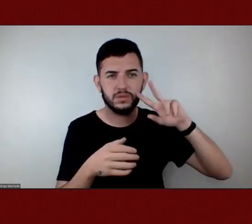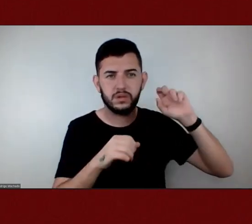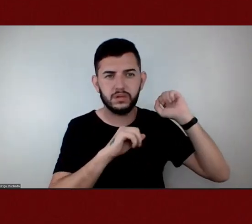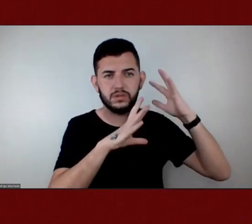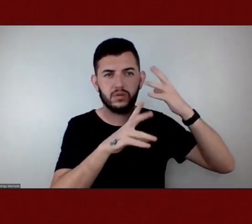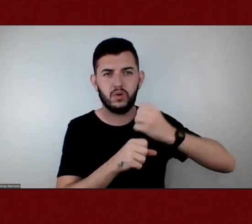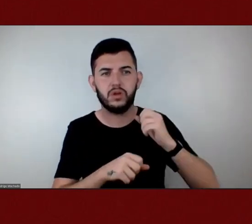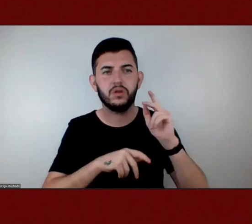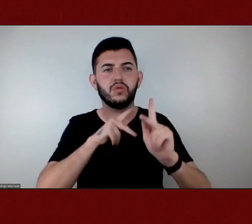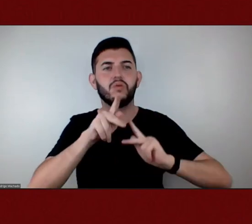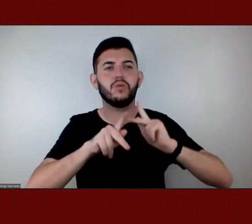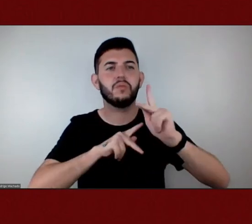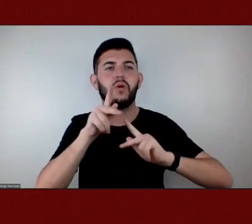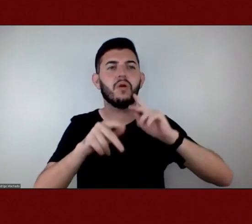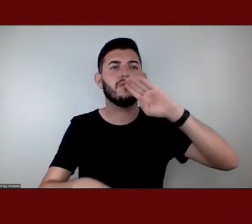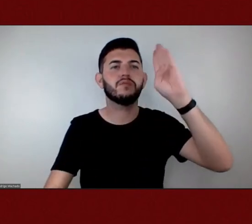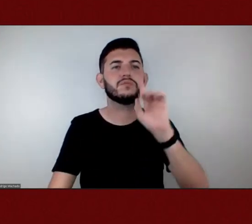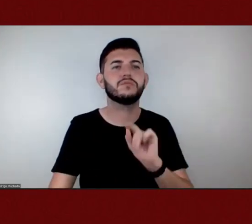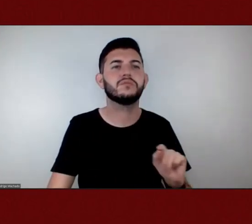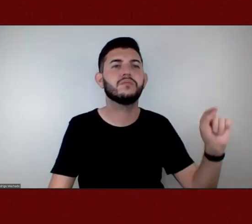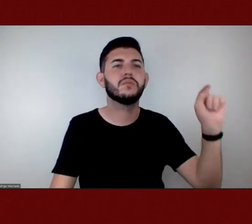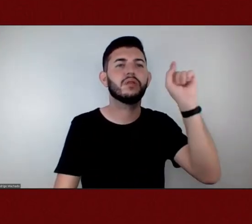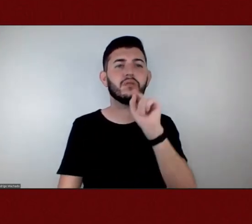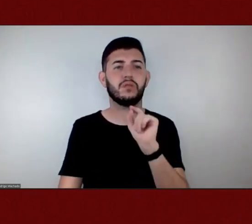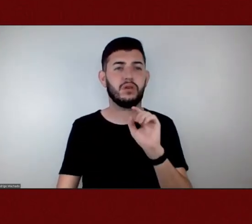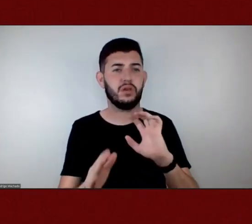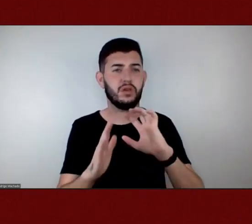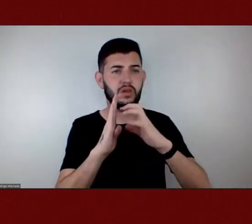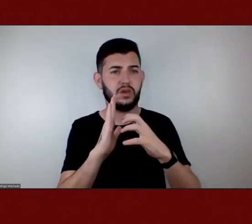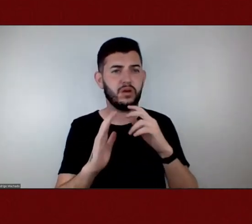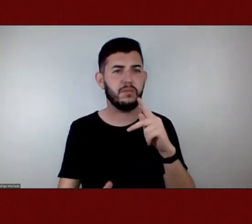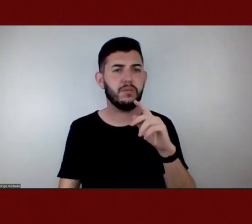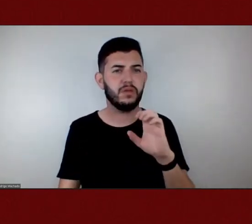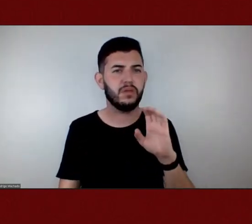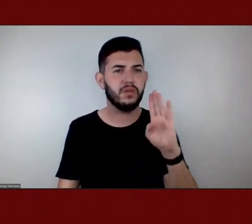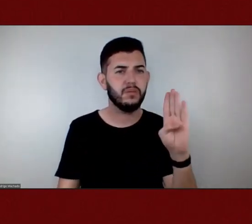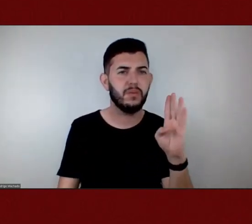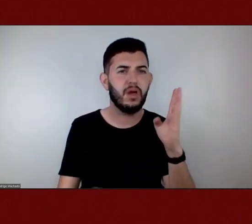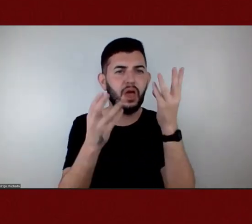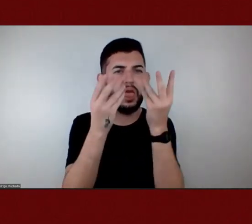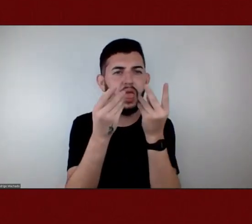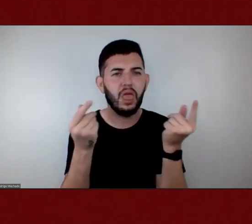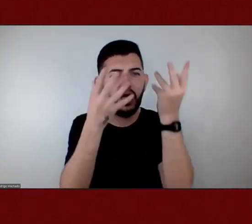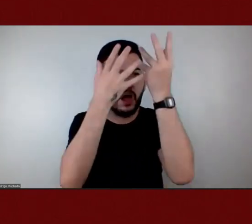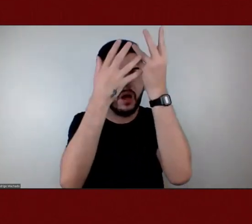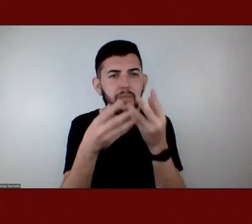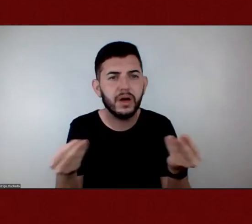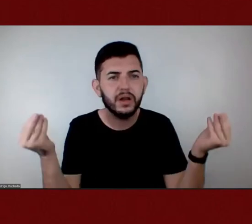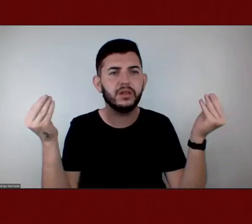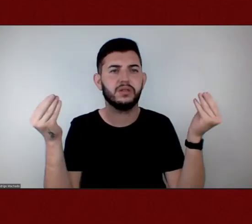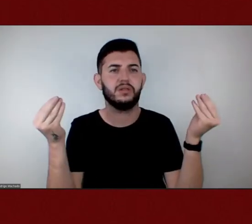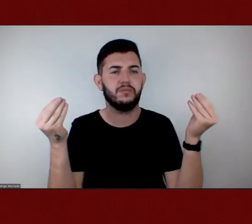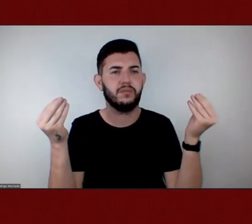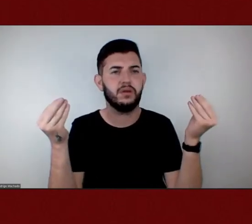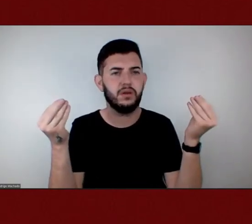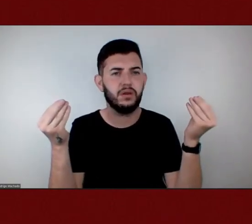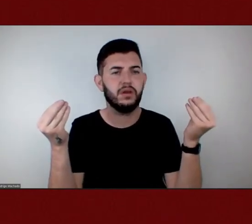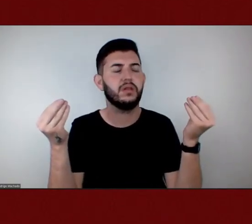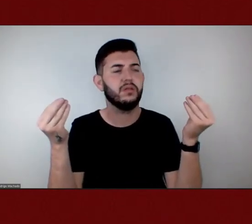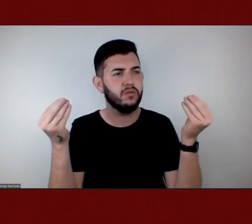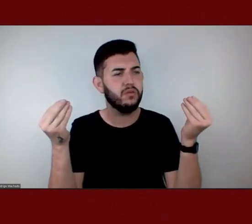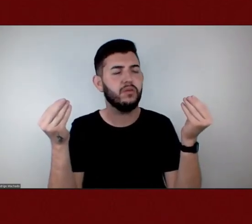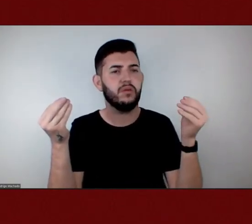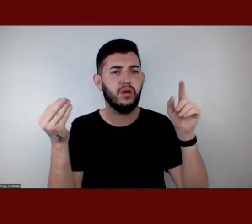povos que o desaparecimento do Partido Comunista dos quadros legais coincide com o eclipse da